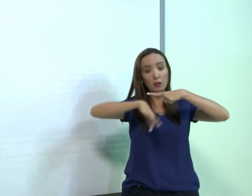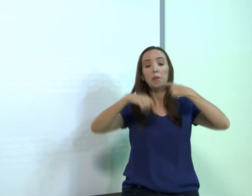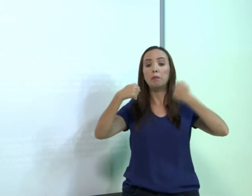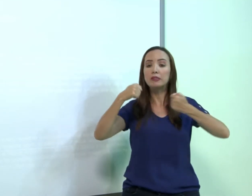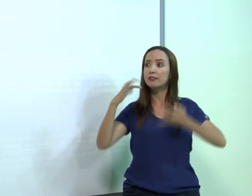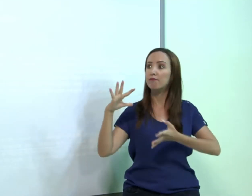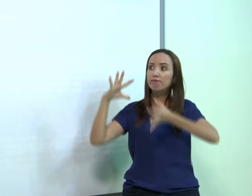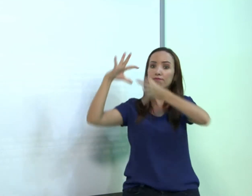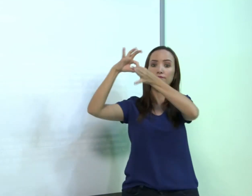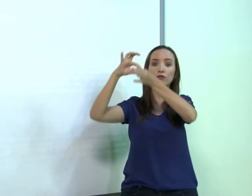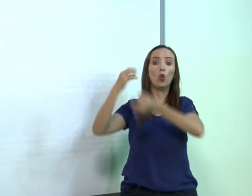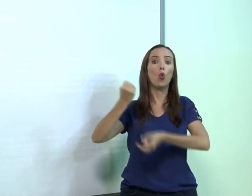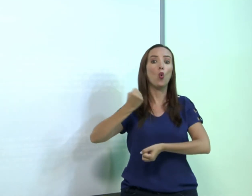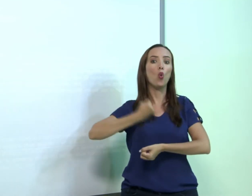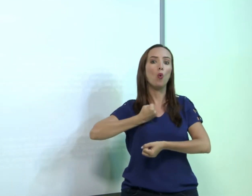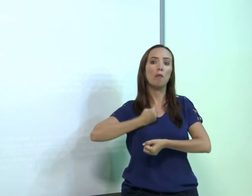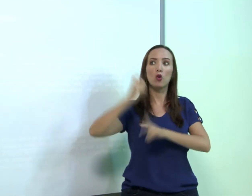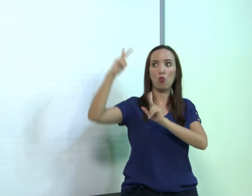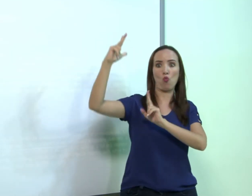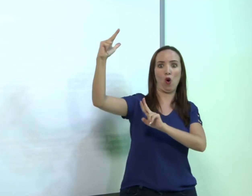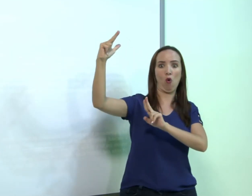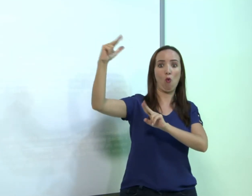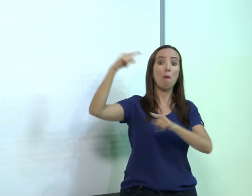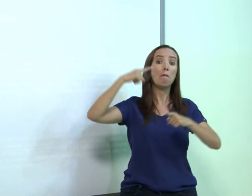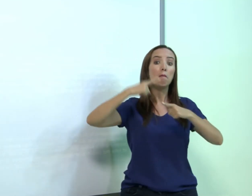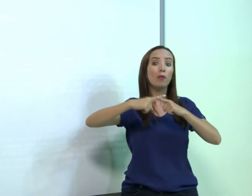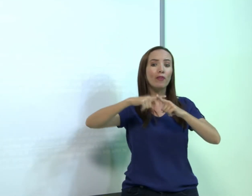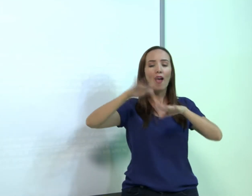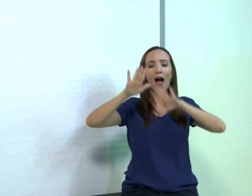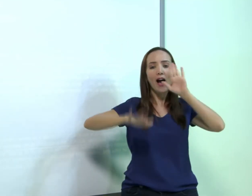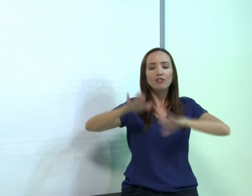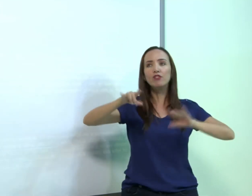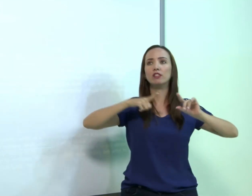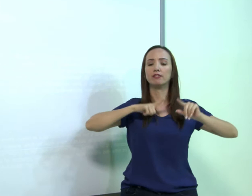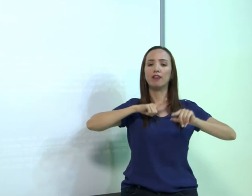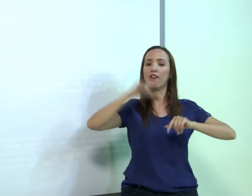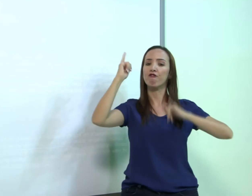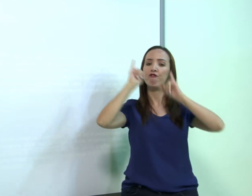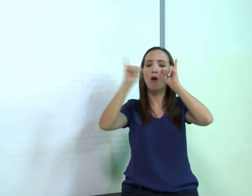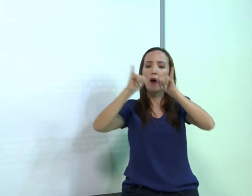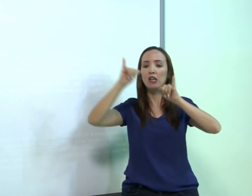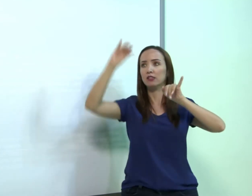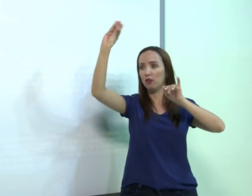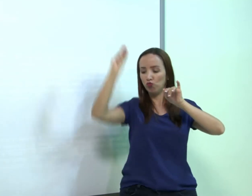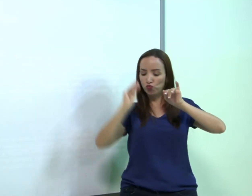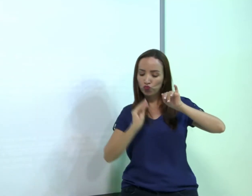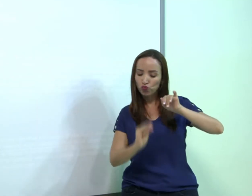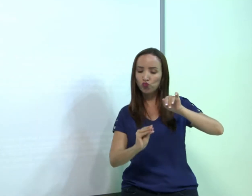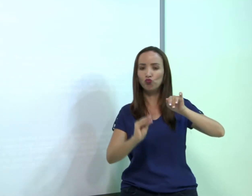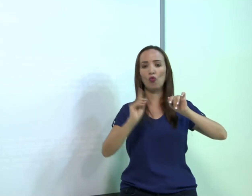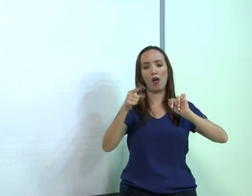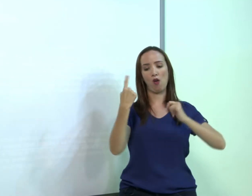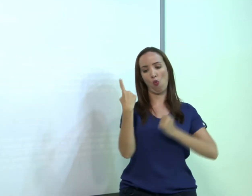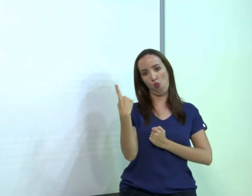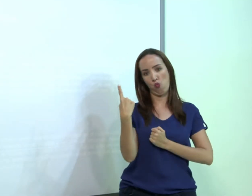Lembra da nota de rodapé? Precisa ter um número para localizar a